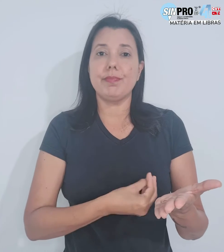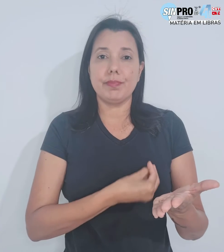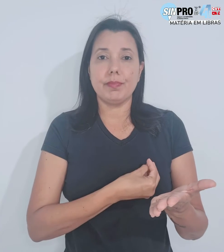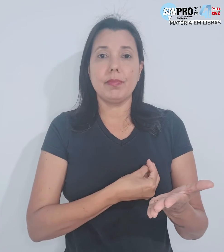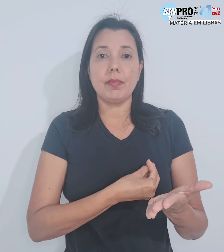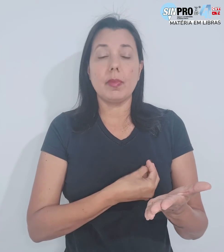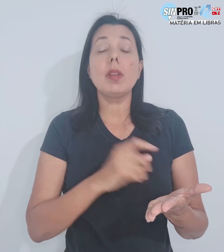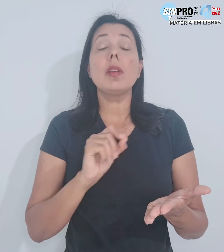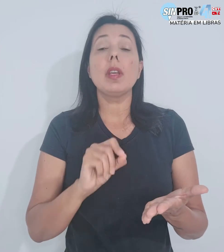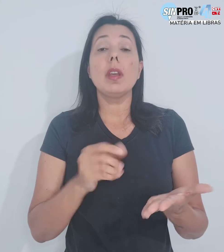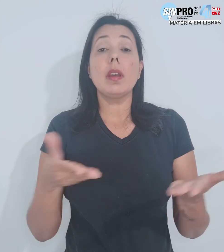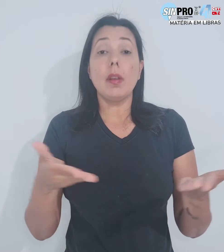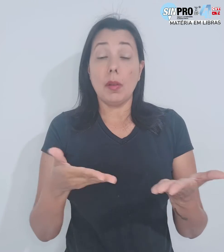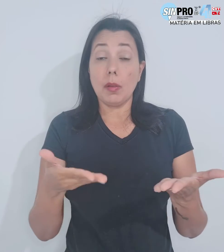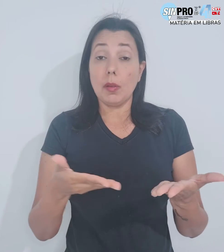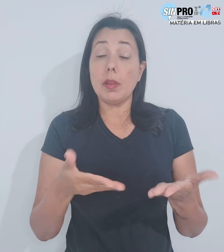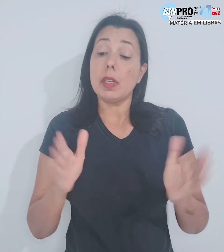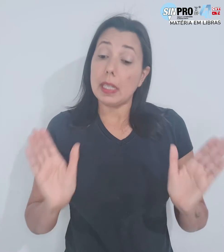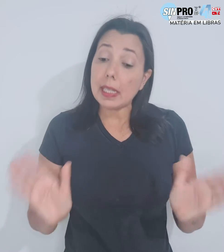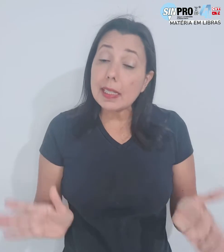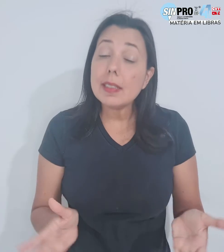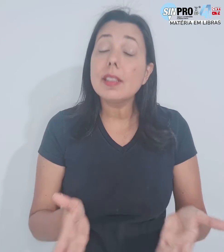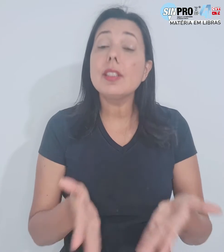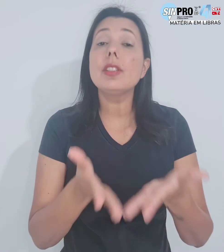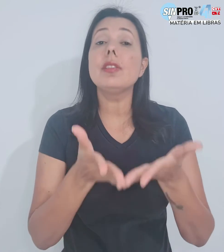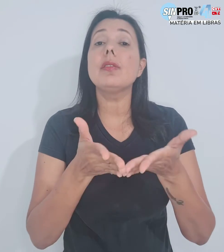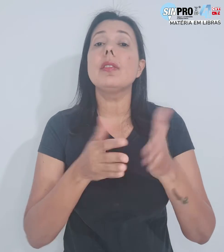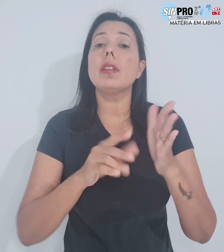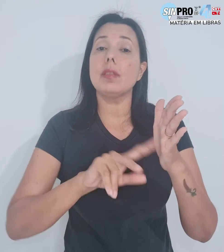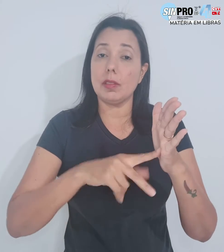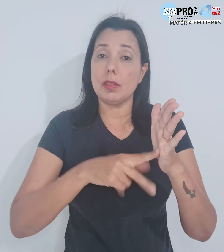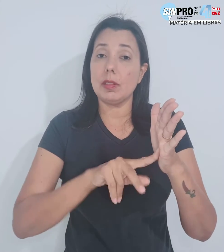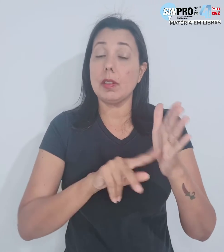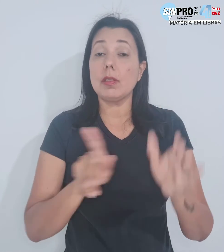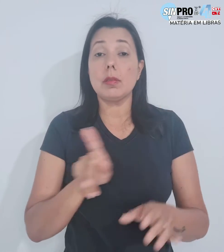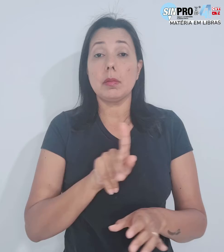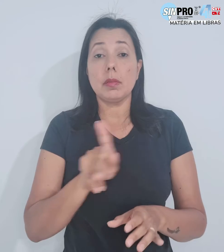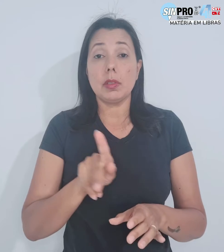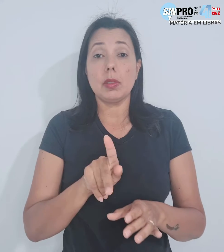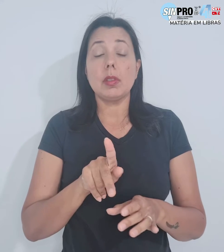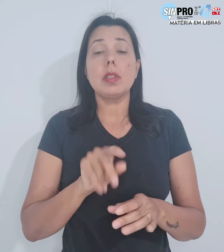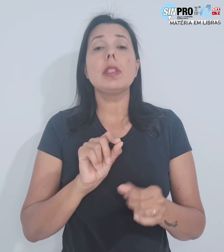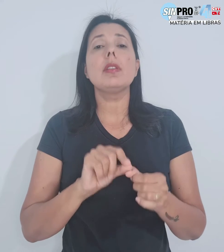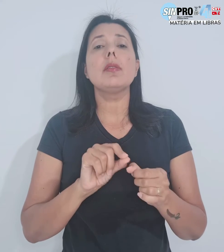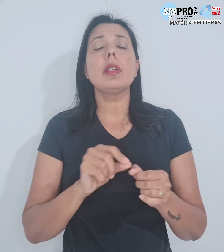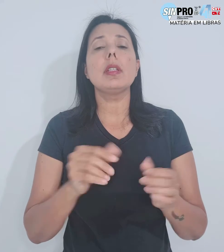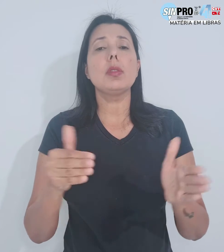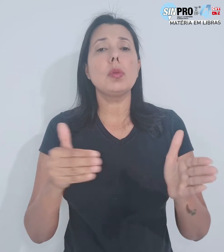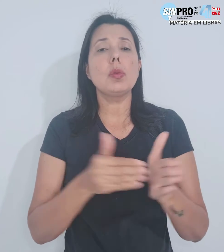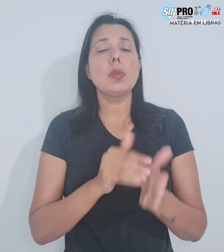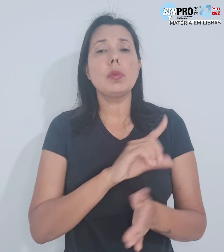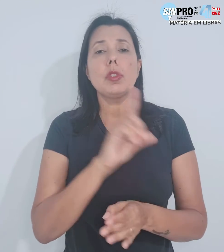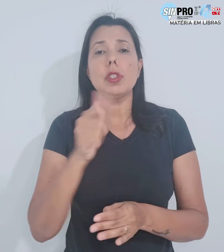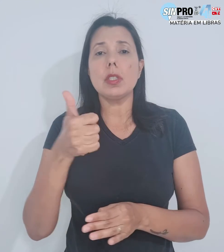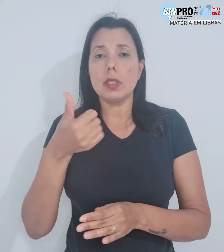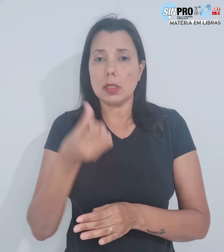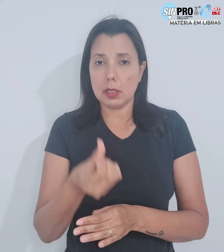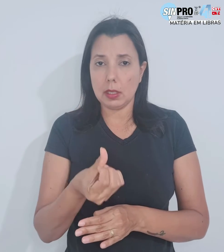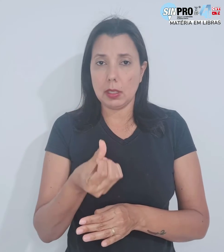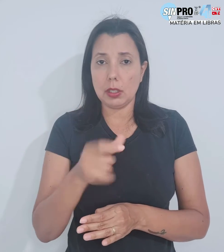Uma dessas iniciativas é do SimproDF, que lançou no último dia 16